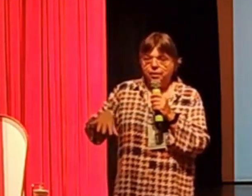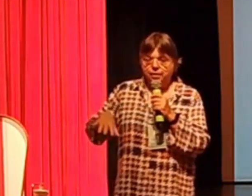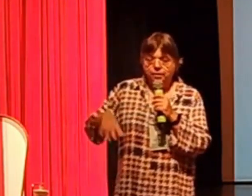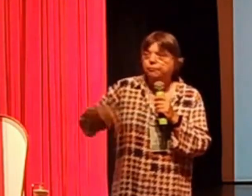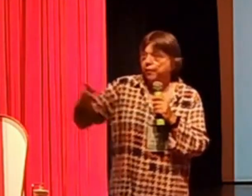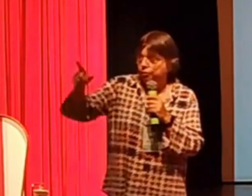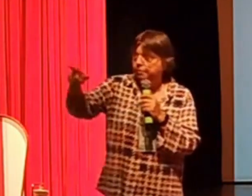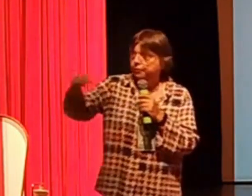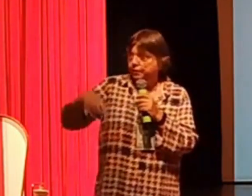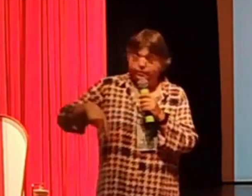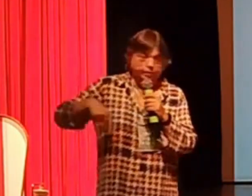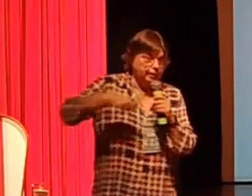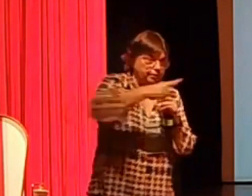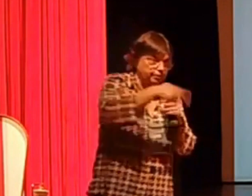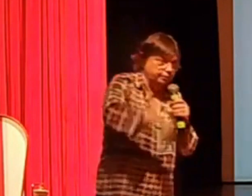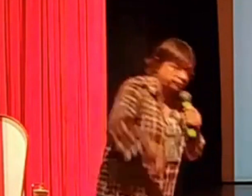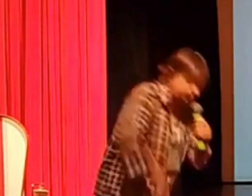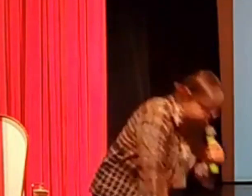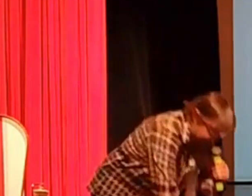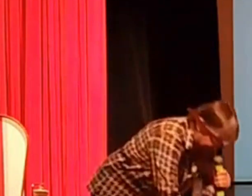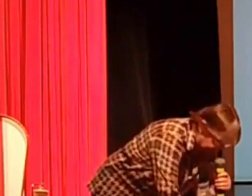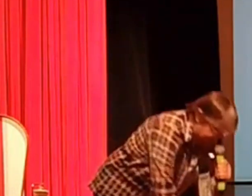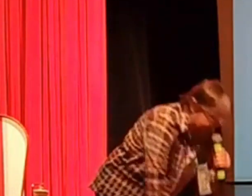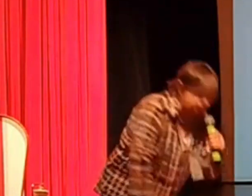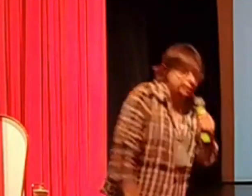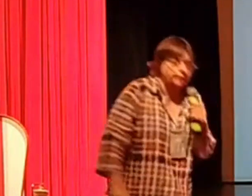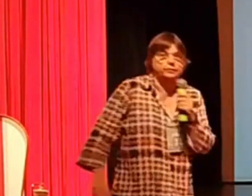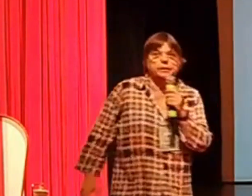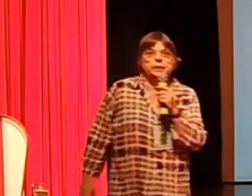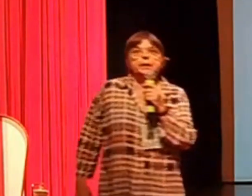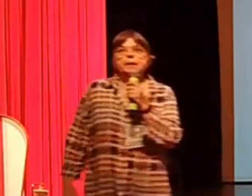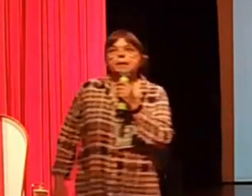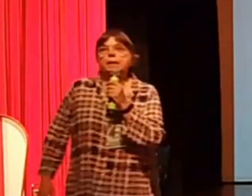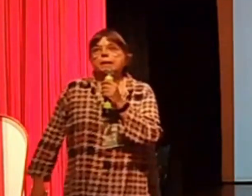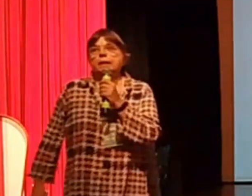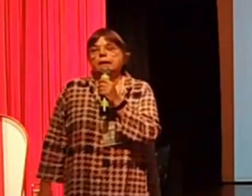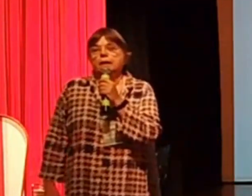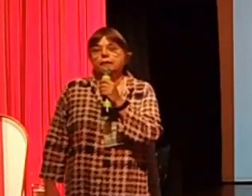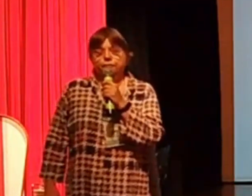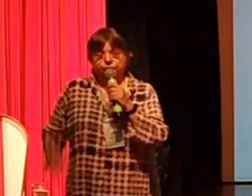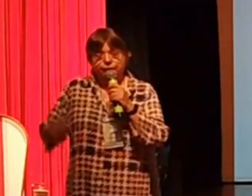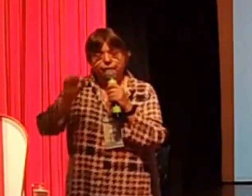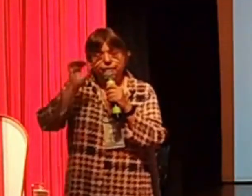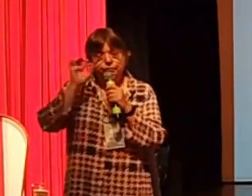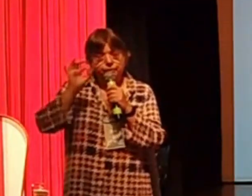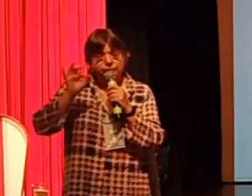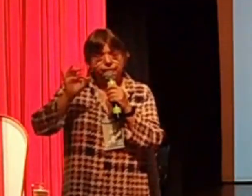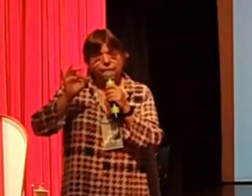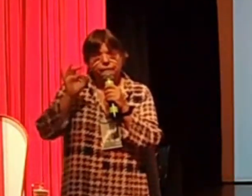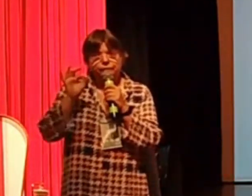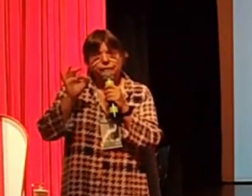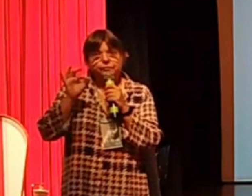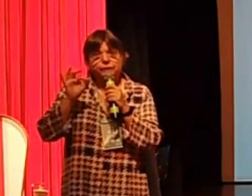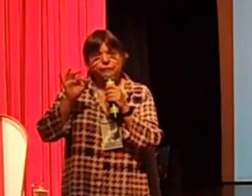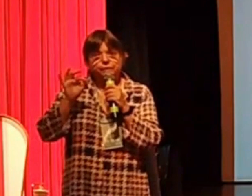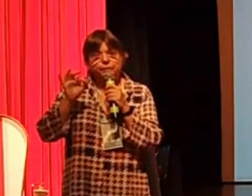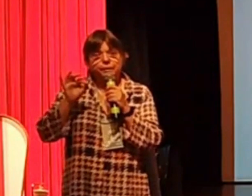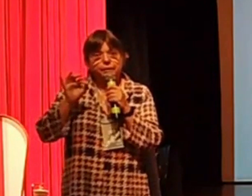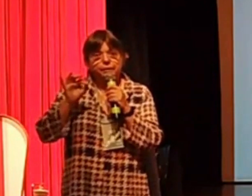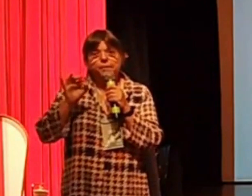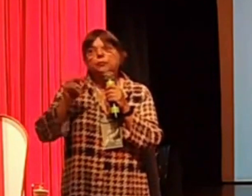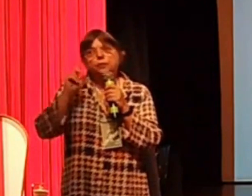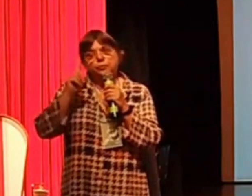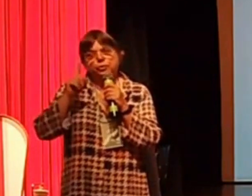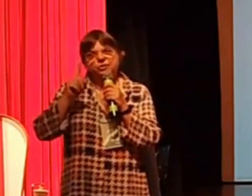da aula, falou para fazer aquilo que eu fiz hoje, né? Me curvar assim, e falou a seguinte frase para